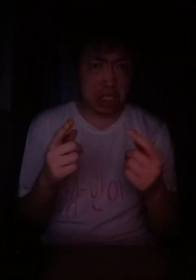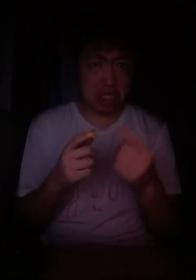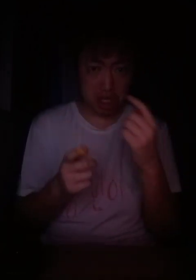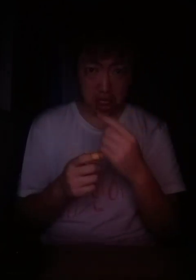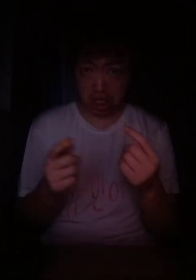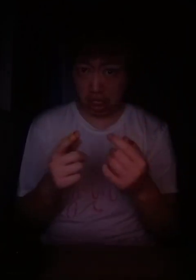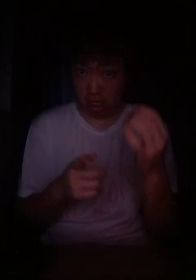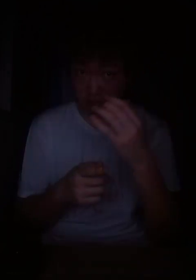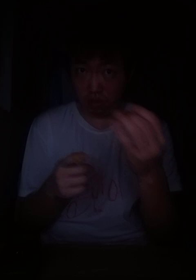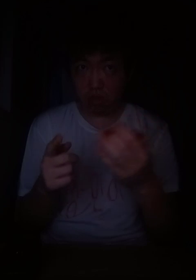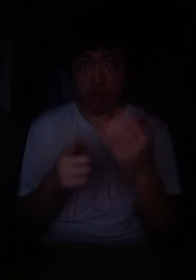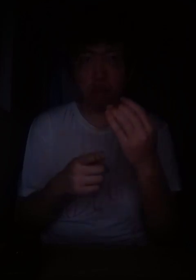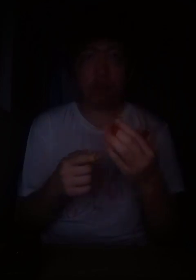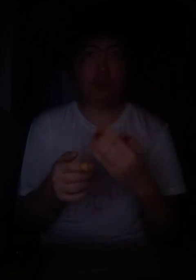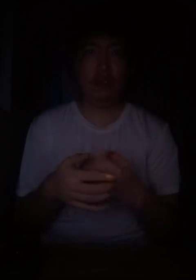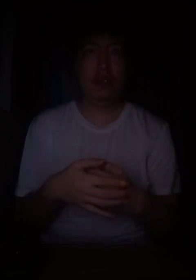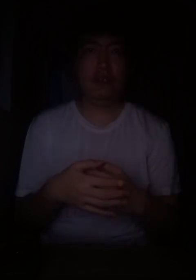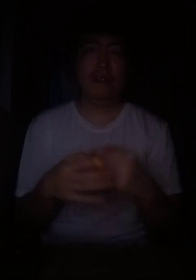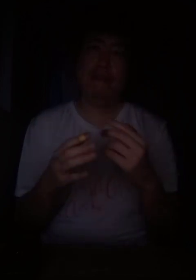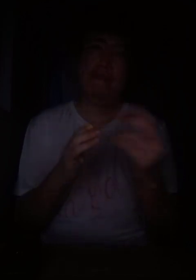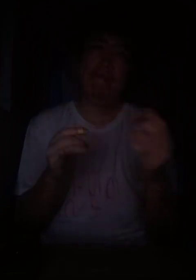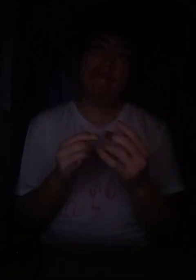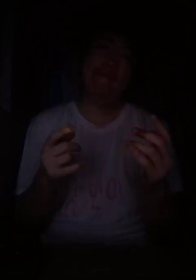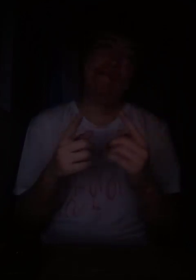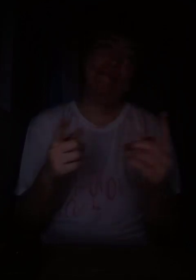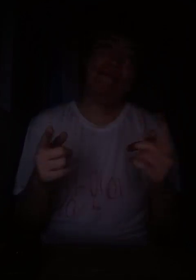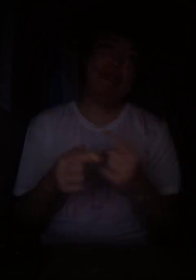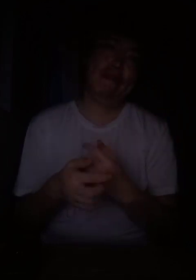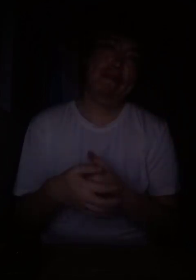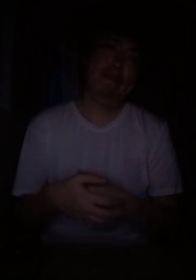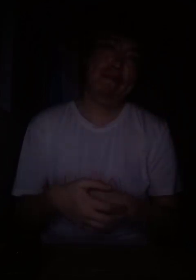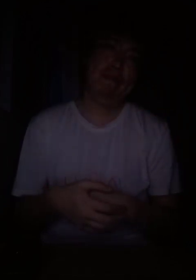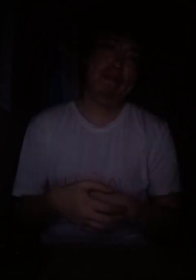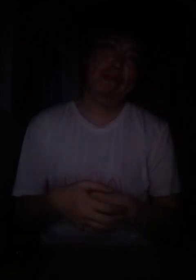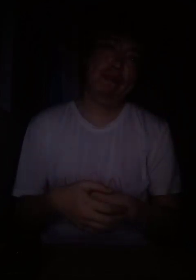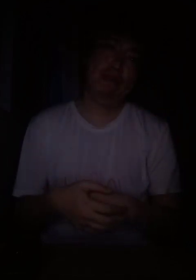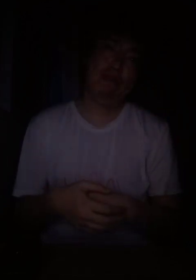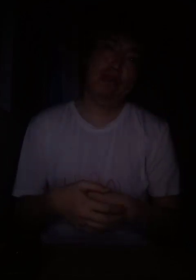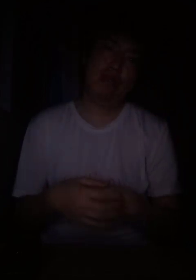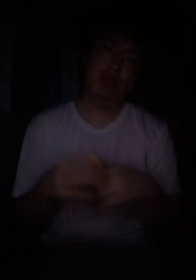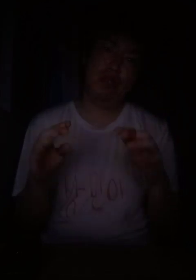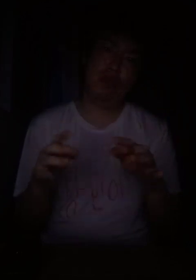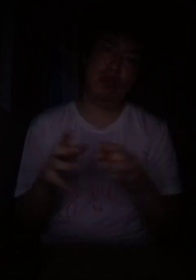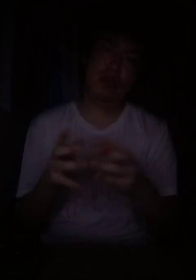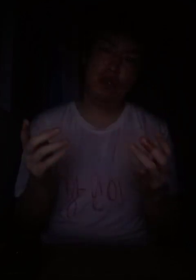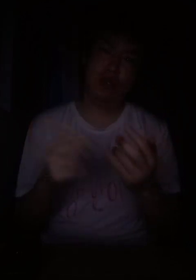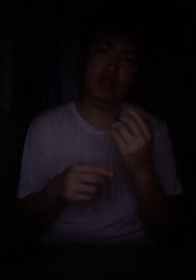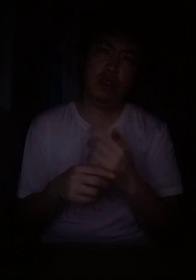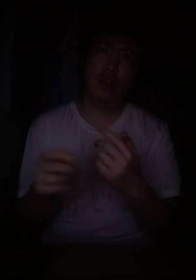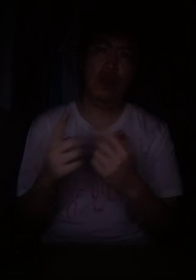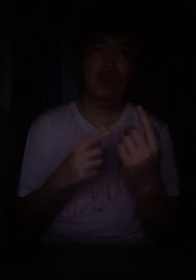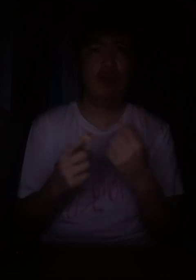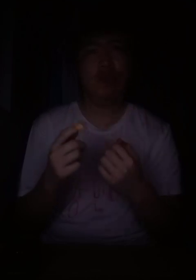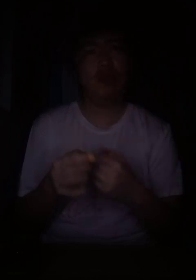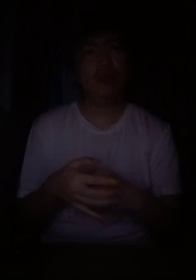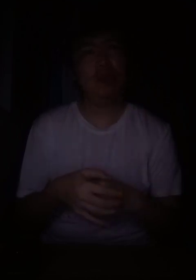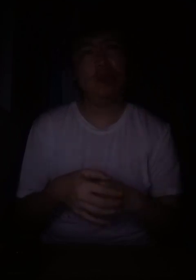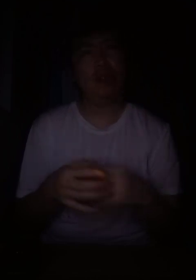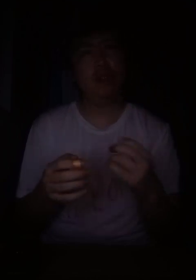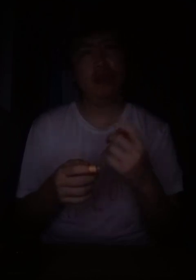고스란히 드러납니다. 수술은 1시간 가까이 진행이 됐습니다. 성공적으로 마친 수술이었지만 의사의 말을 들어볼게요.